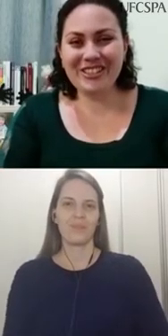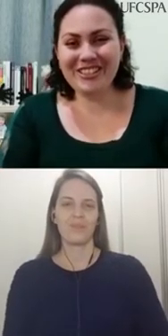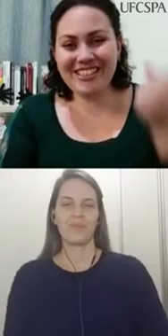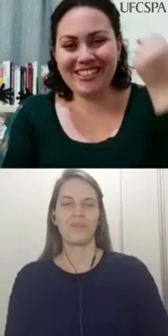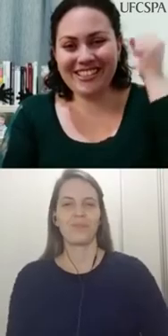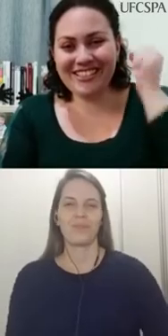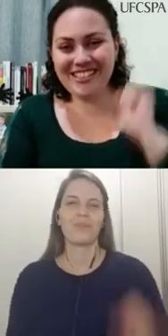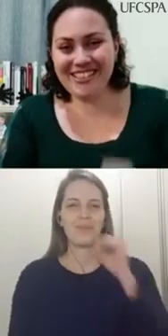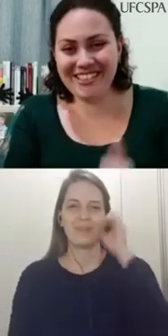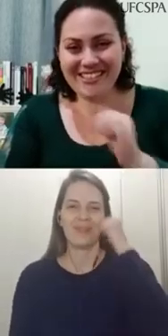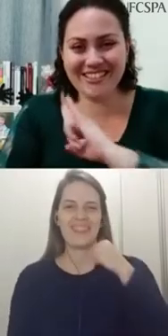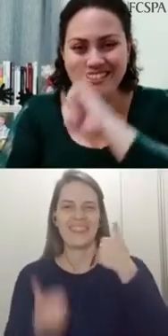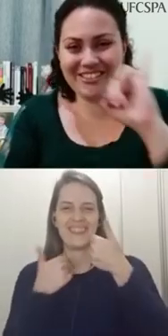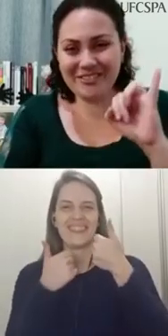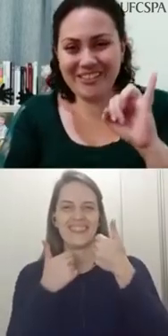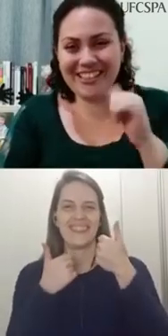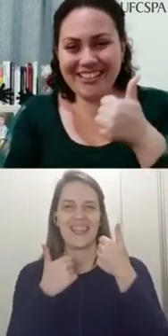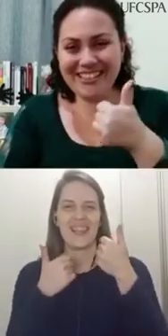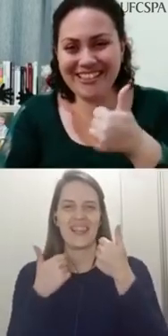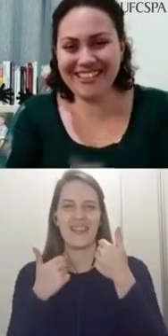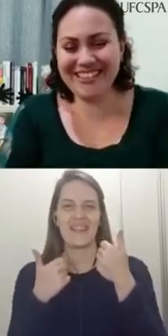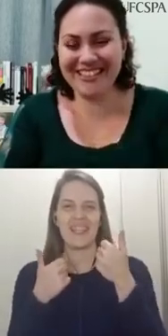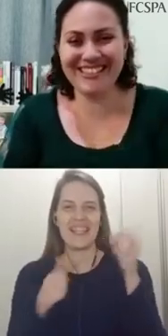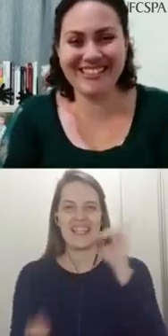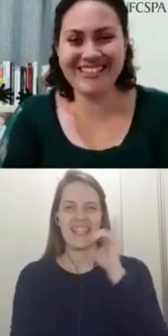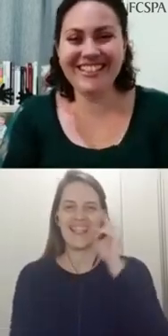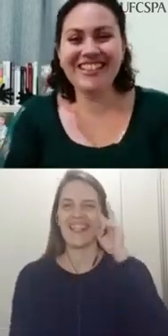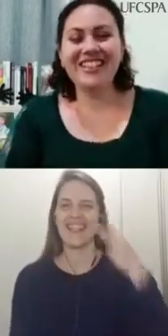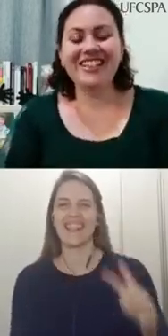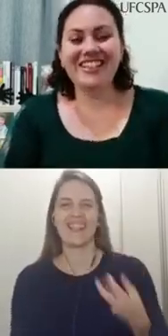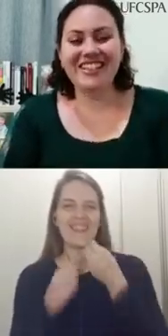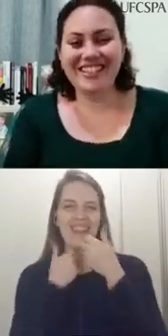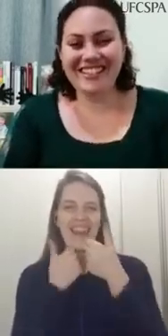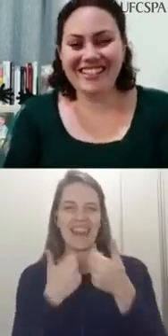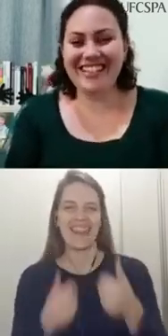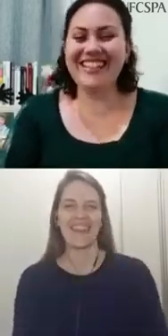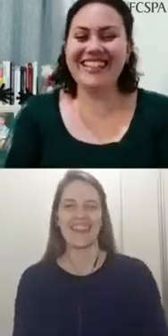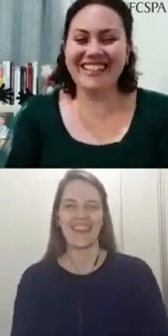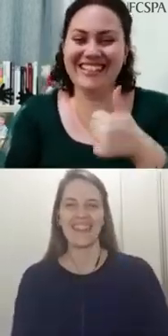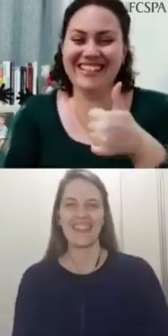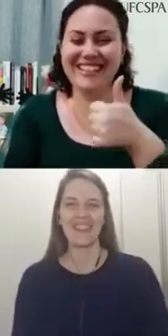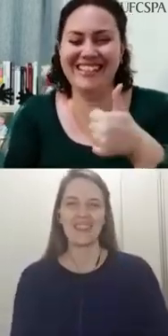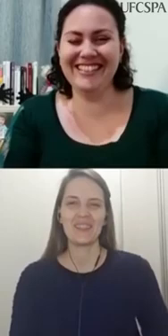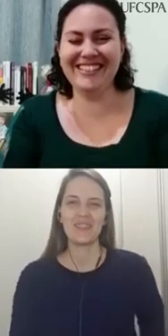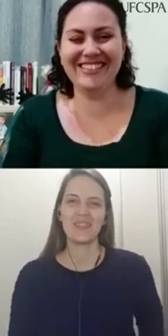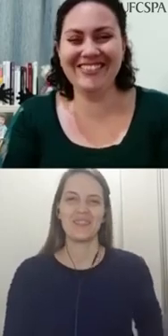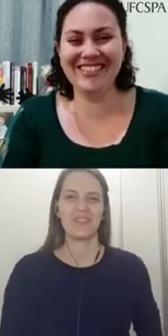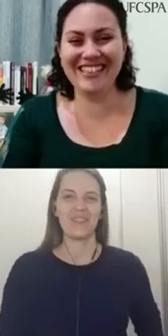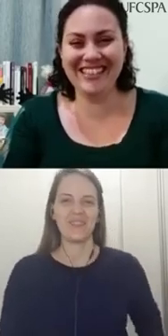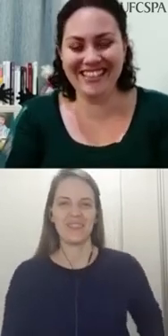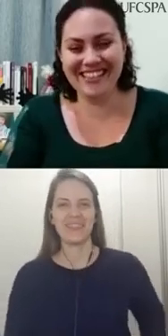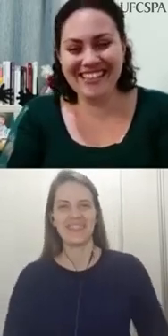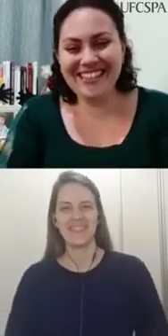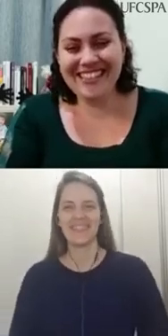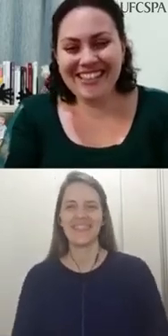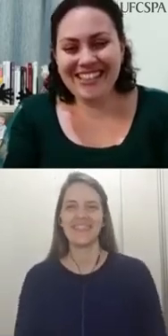Oi, Xana, tudo bem? Oi, Vanessa, tudo bem? Tudo